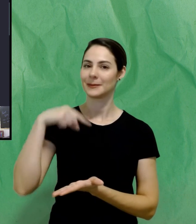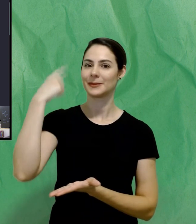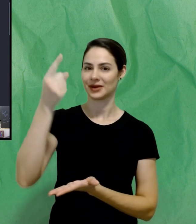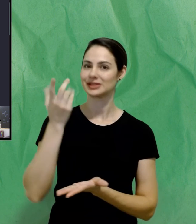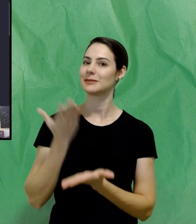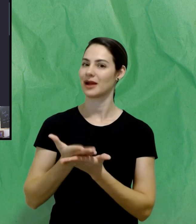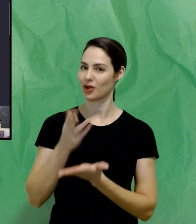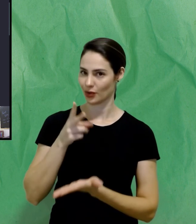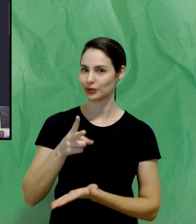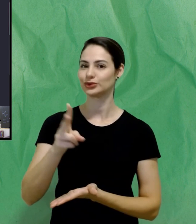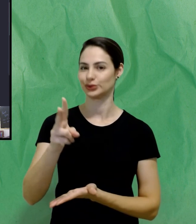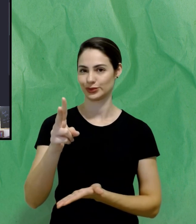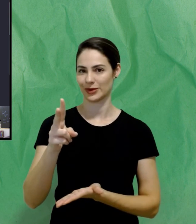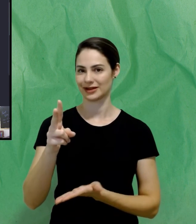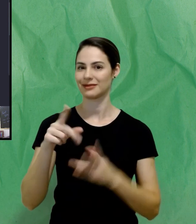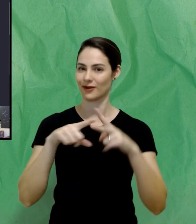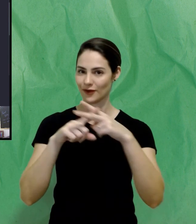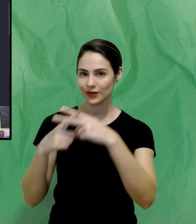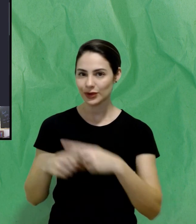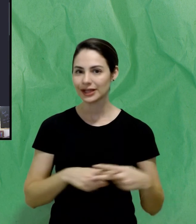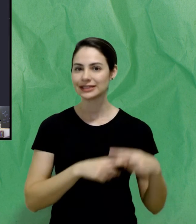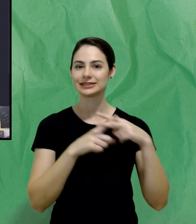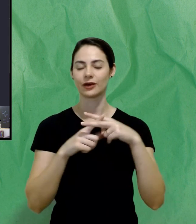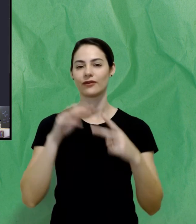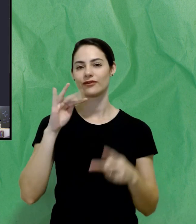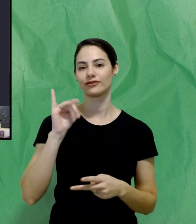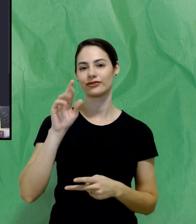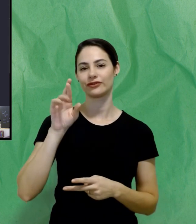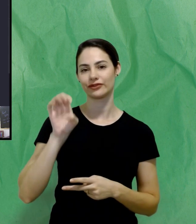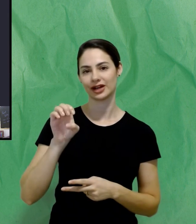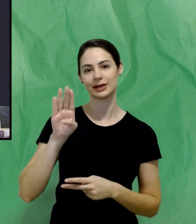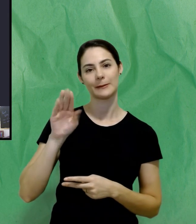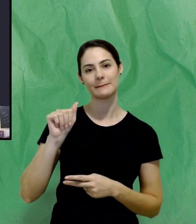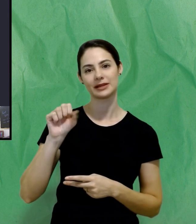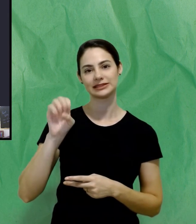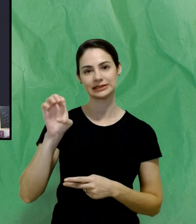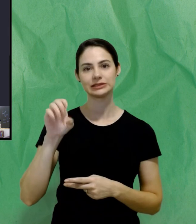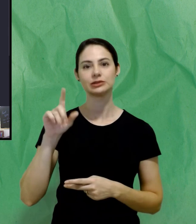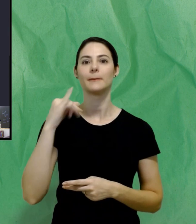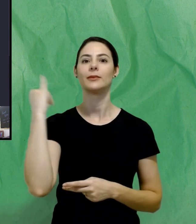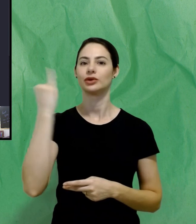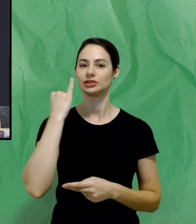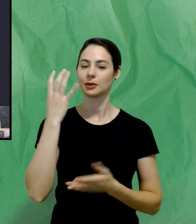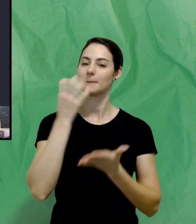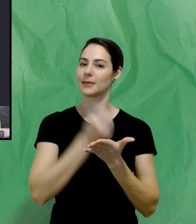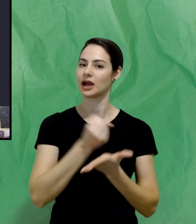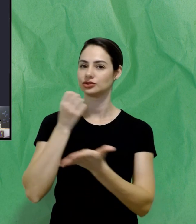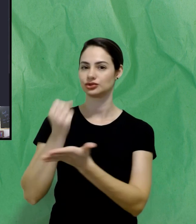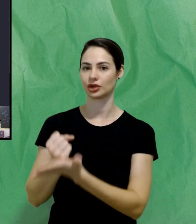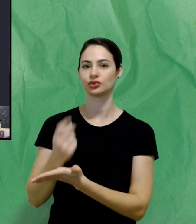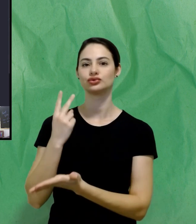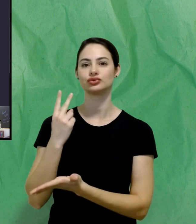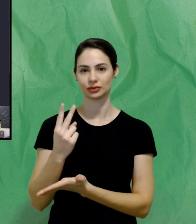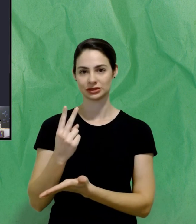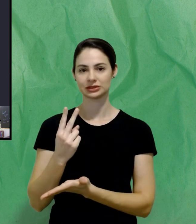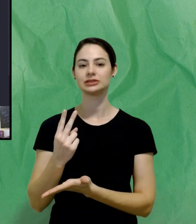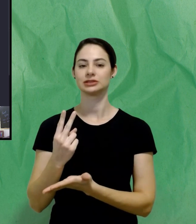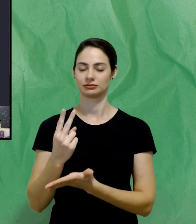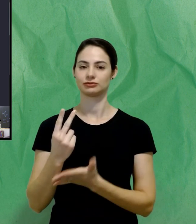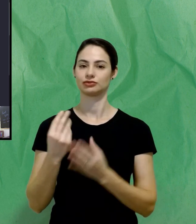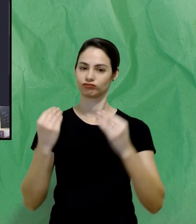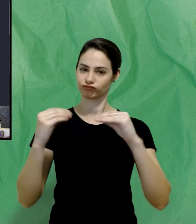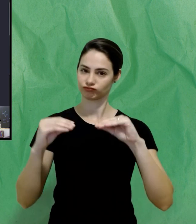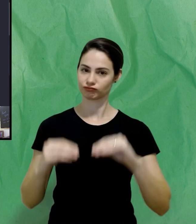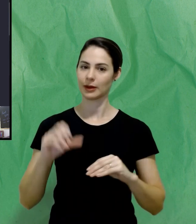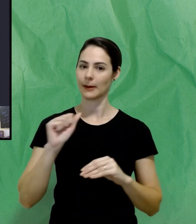gente continua, tá, com a configuração do Firebase. O importante aqui era a gente baixar esses dois arquivos, referenciá-los aqui no